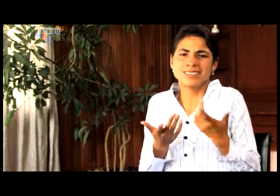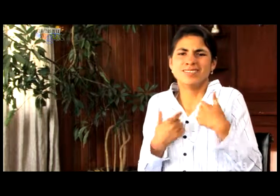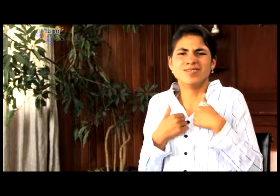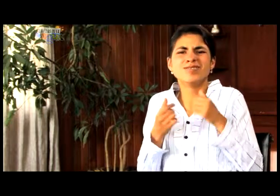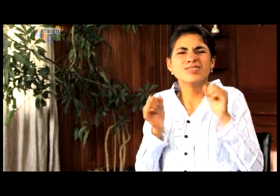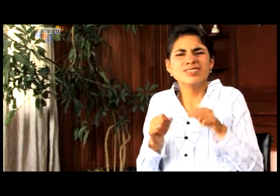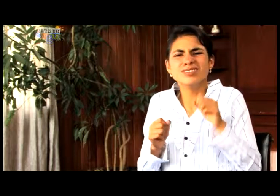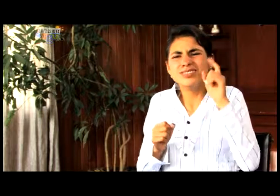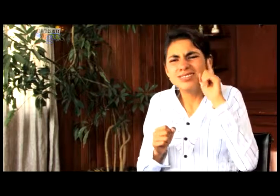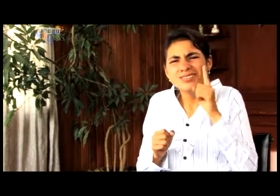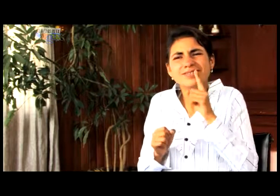mentira.